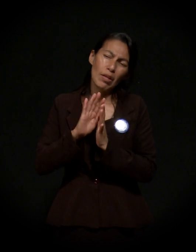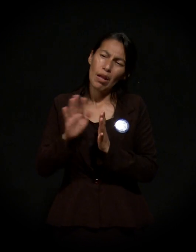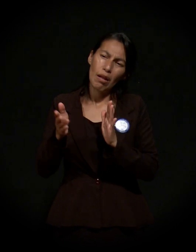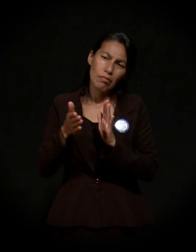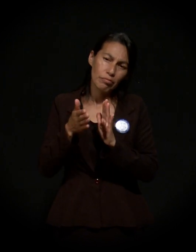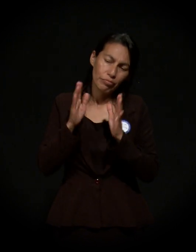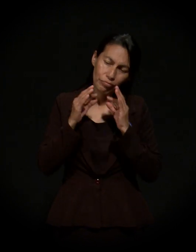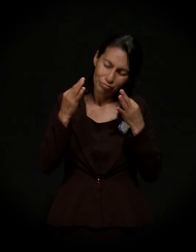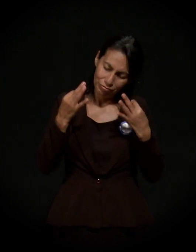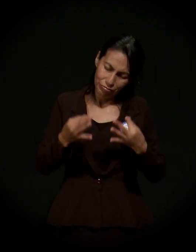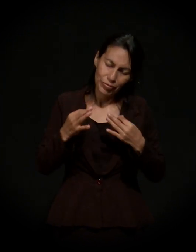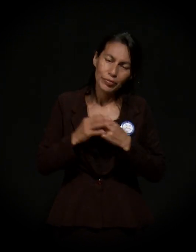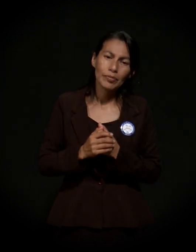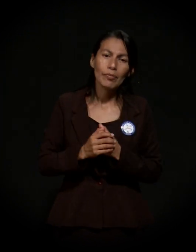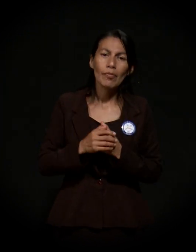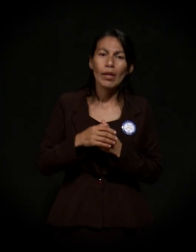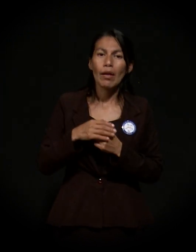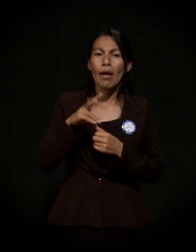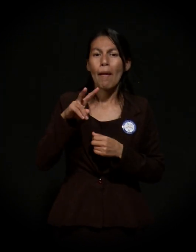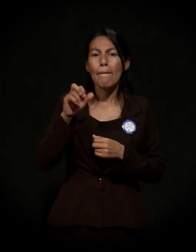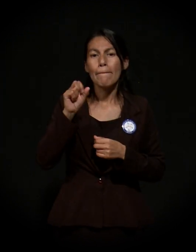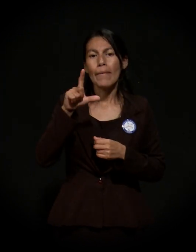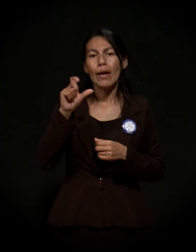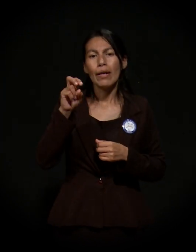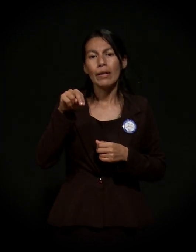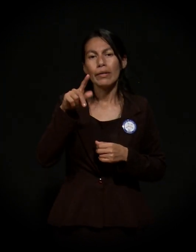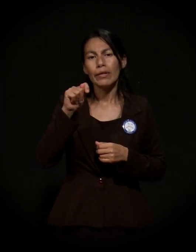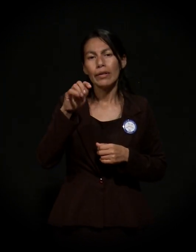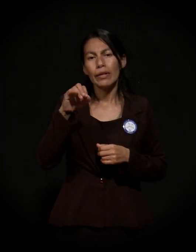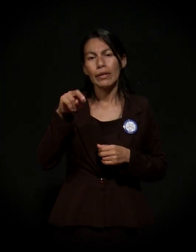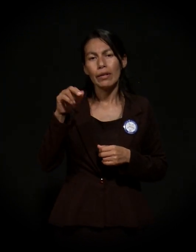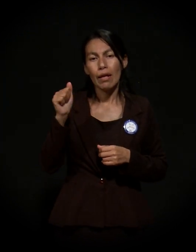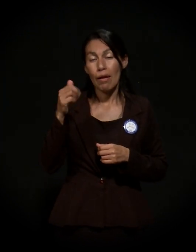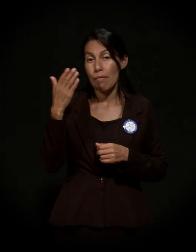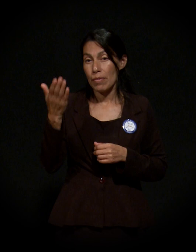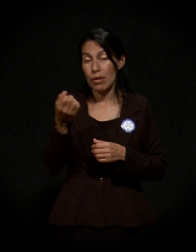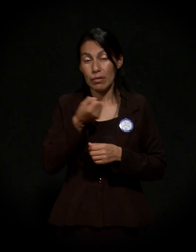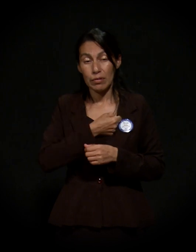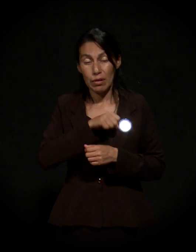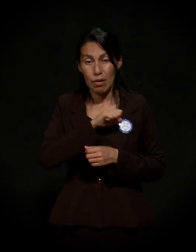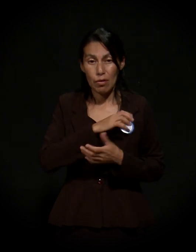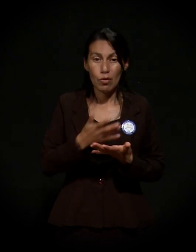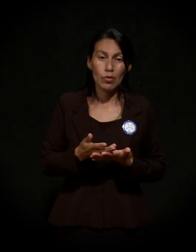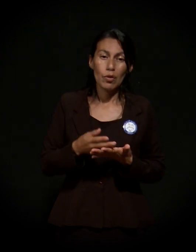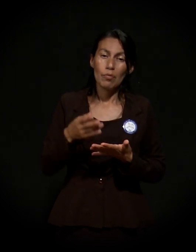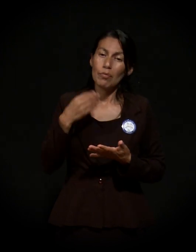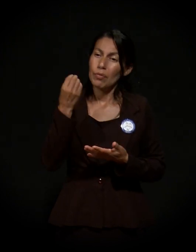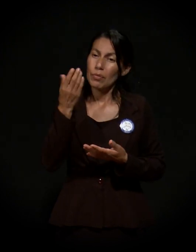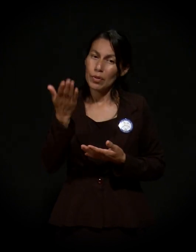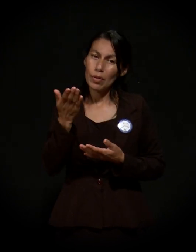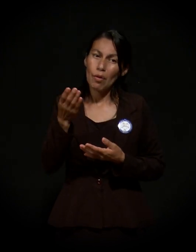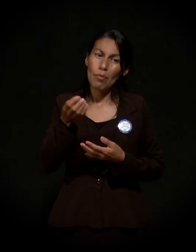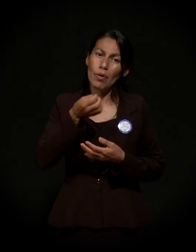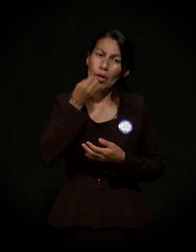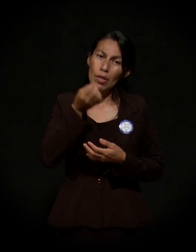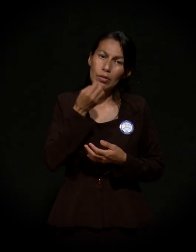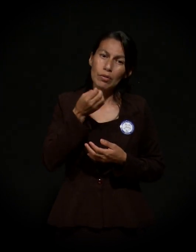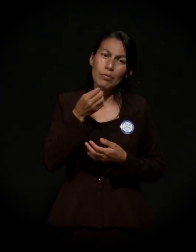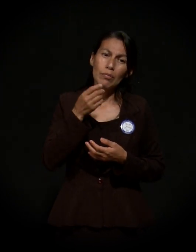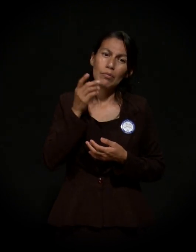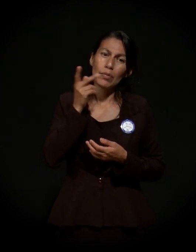pueda restaurar. Valentina Feli pide oración por mi sobrino Arturo Rosales.